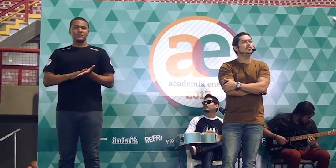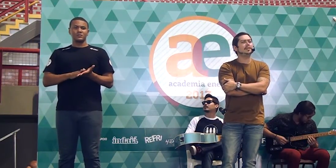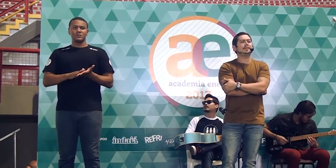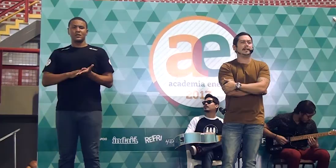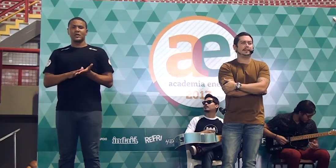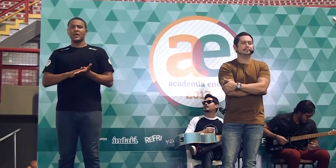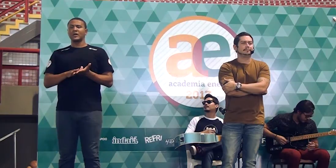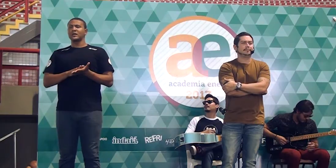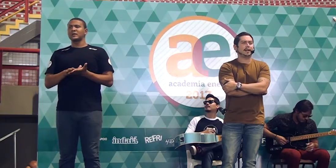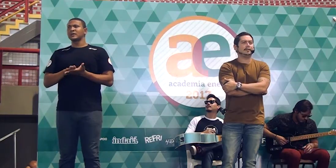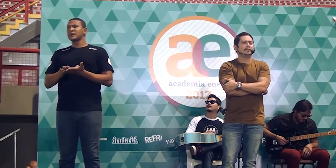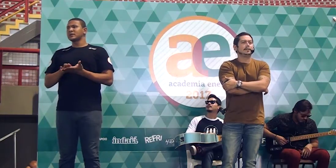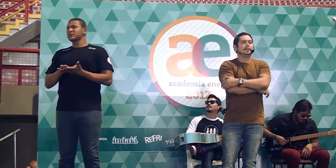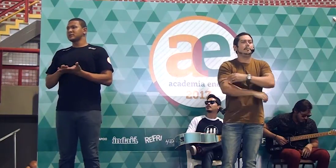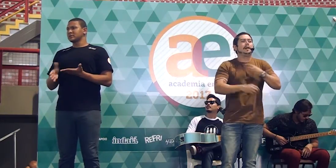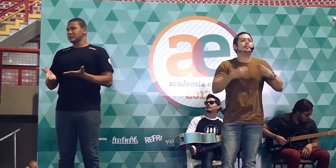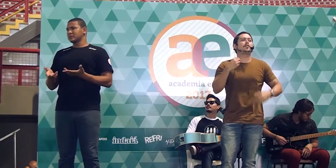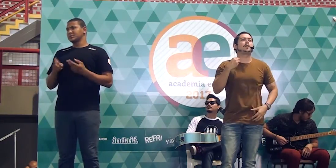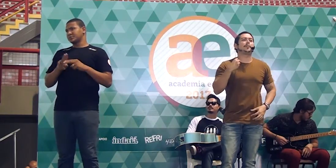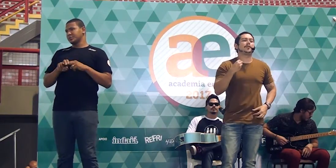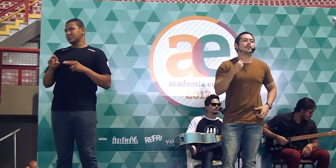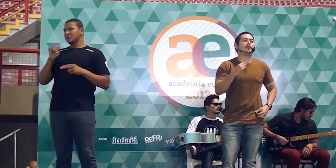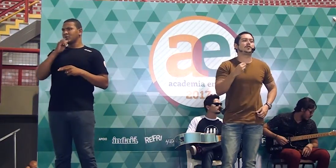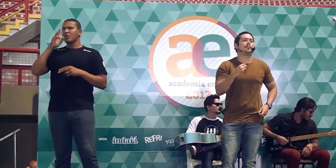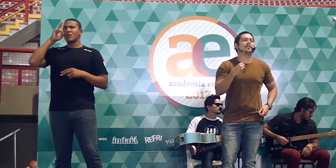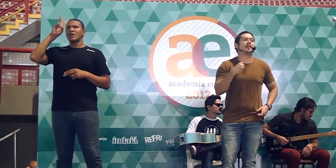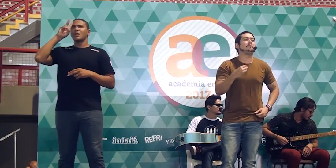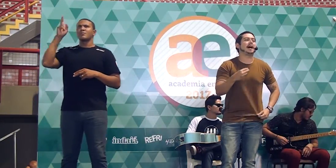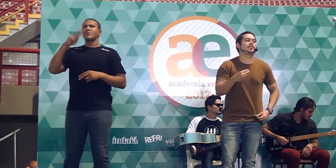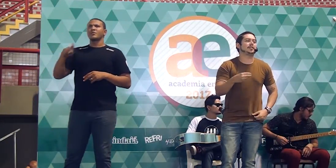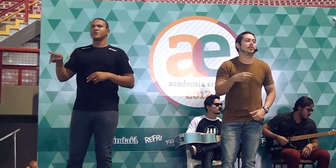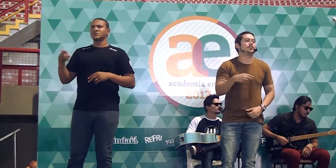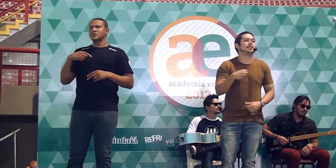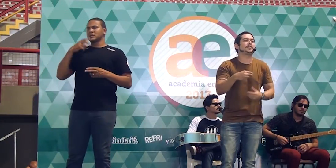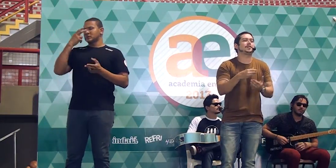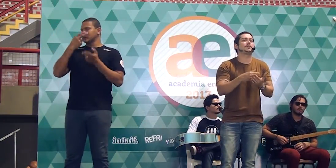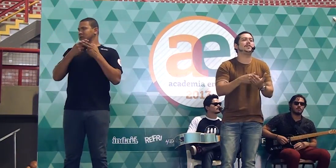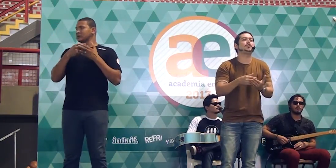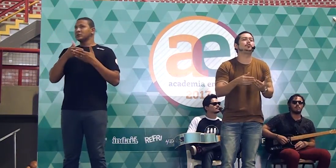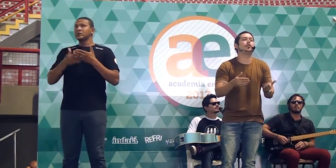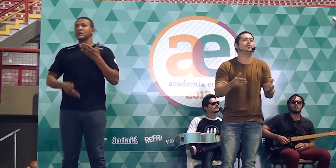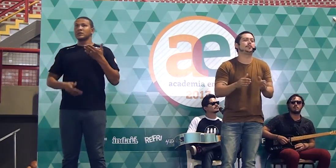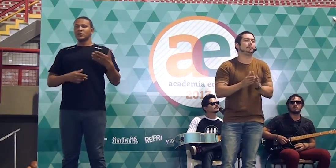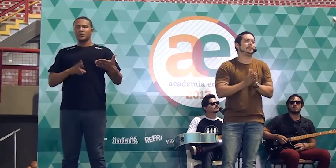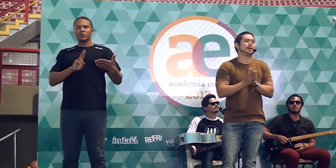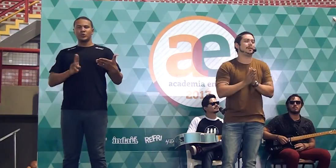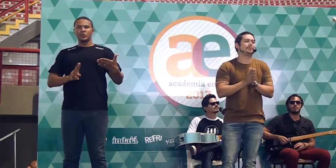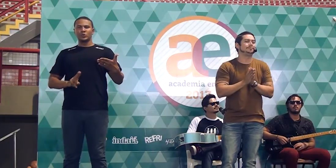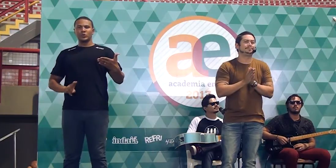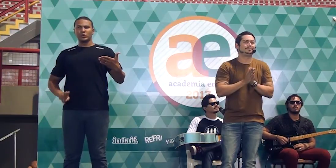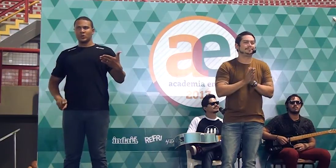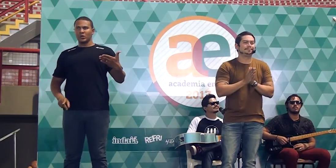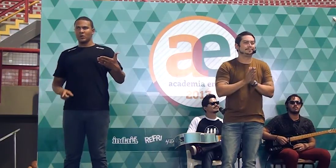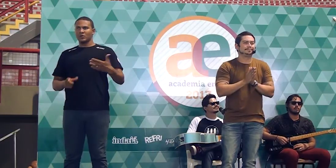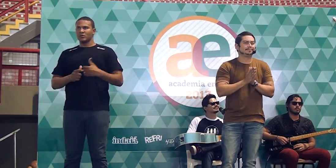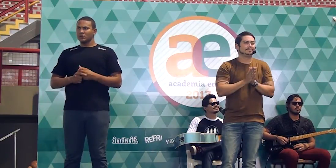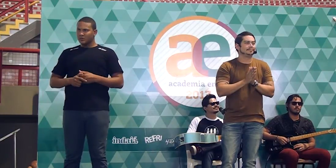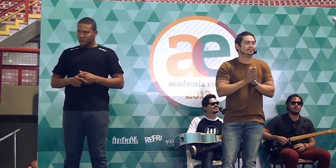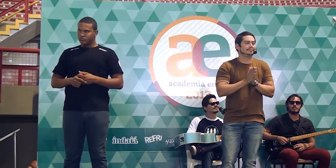Não muda nada, tá? Eu me lembro que minha professora fez uma prova traumática. Eu tinha que dizer os 21 nomes de Dom Pedro I.